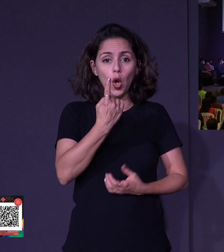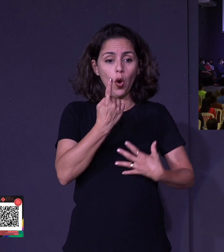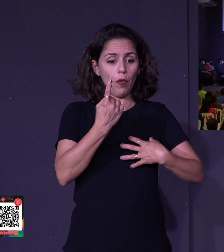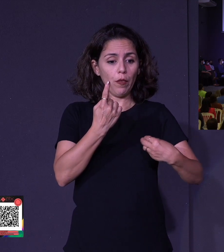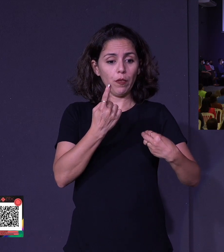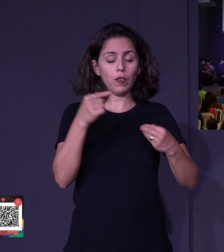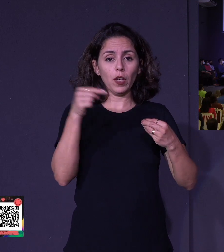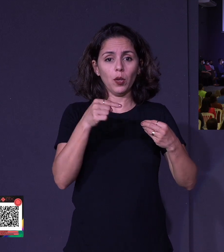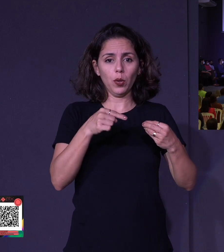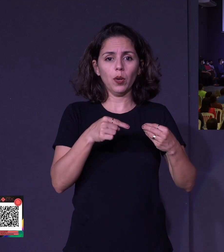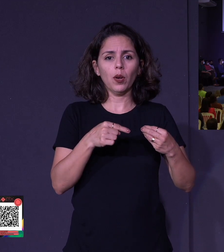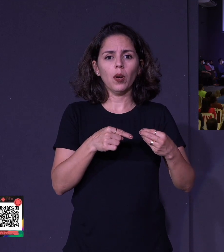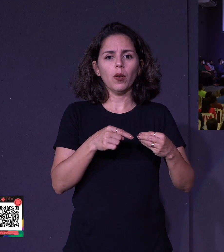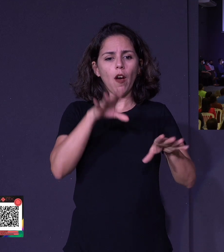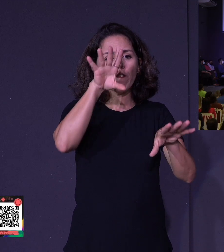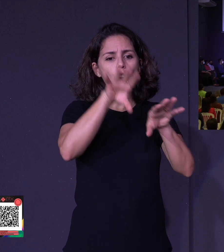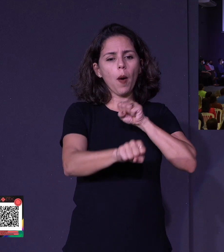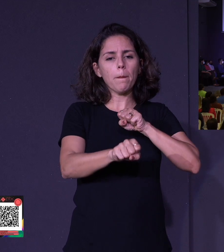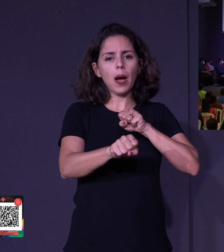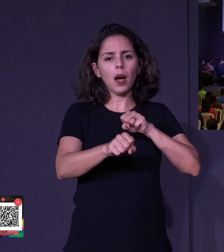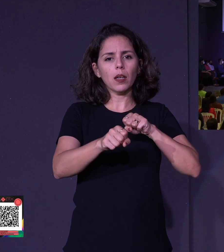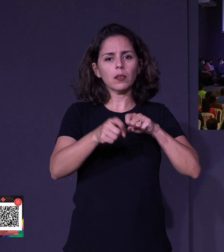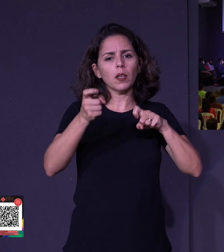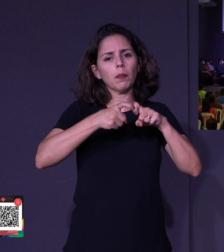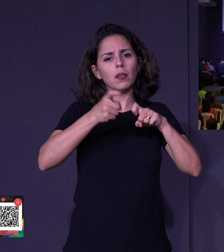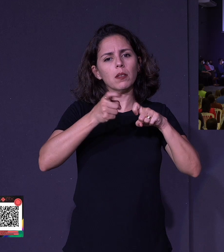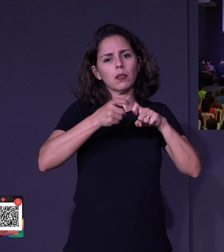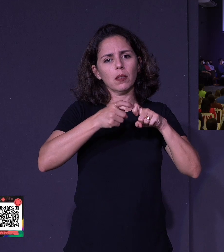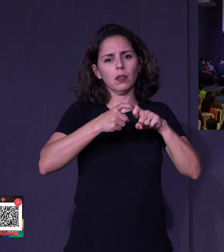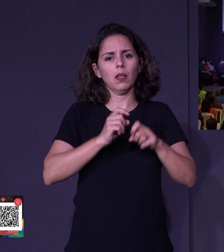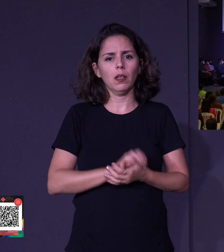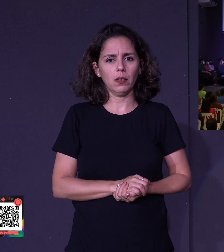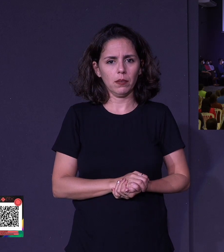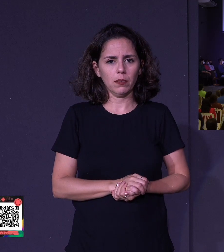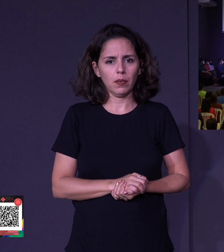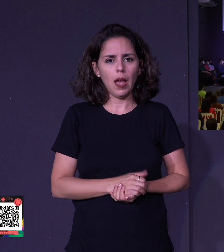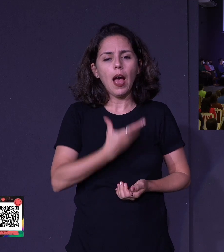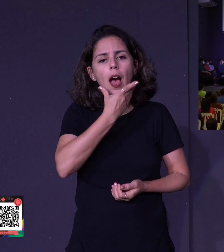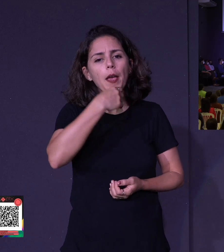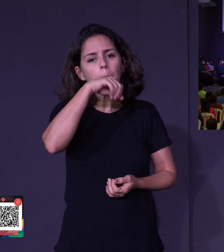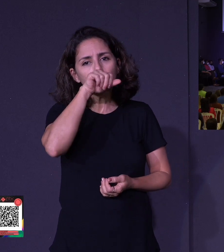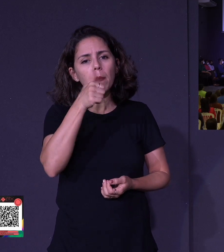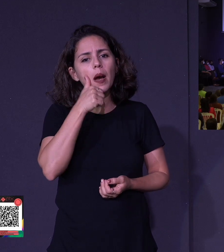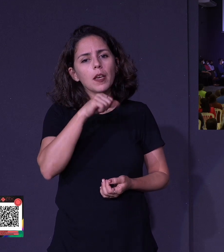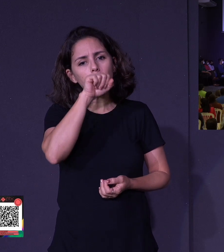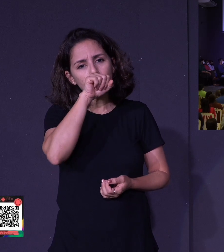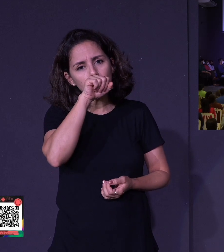fez mais. Precisava não, irmão. Pelo amor de Deus. Precisa uma coisa dessa,